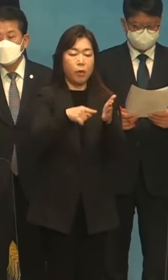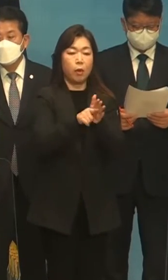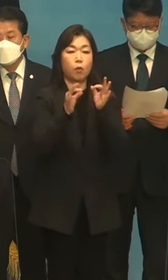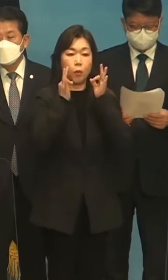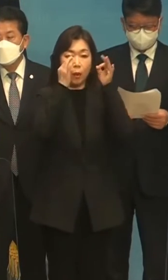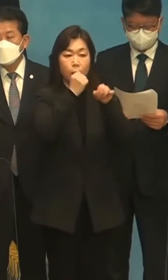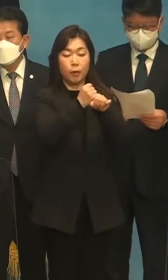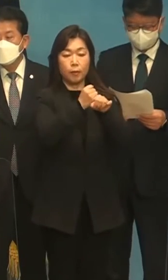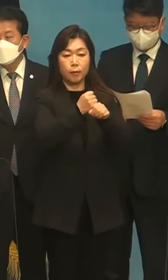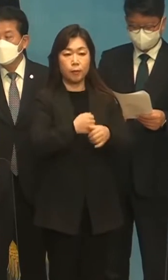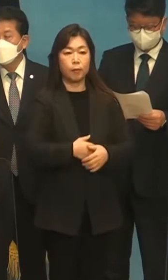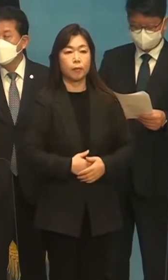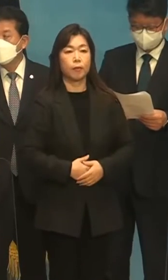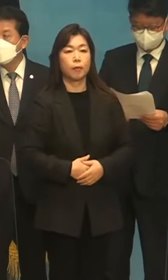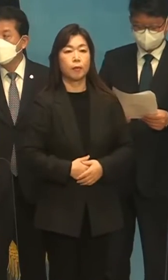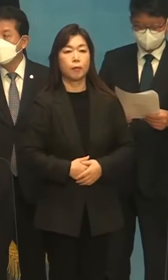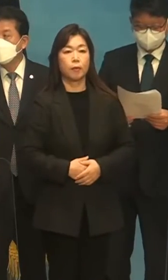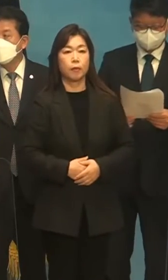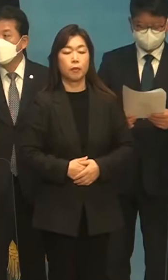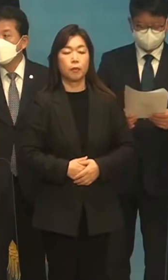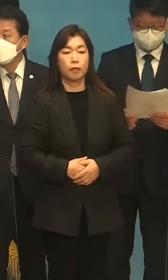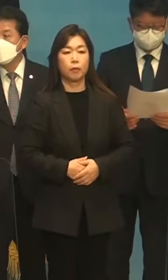노력한다.